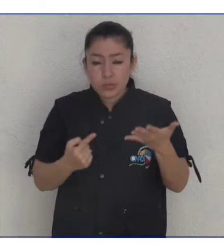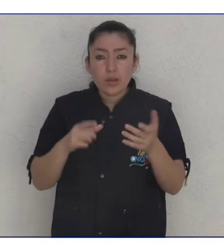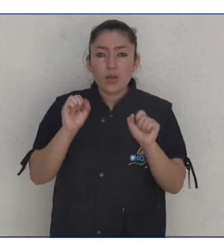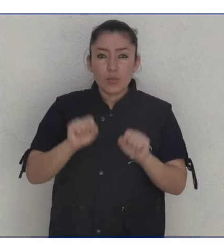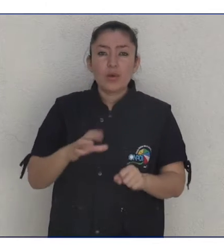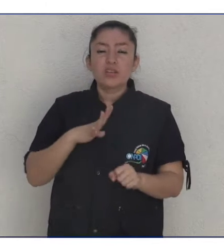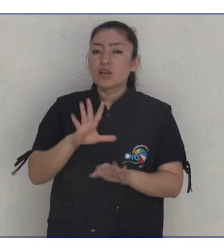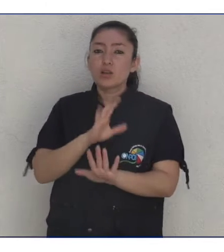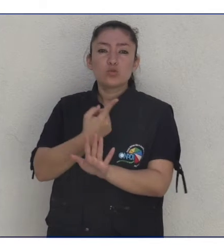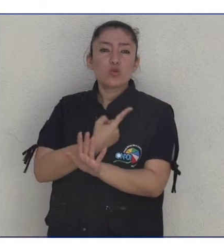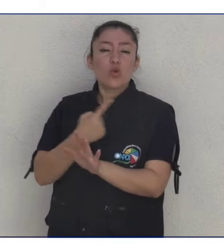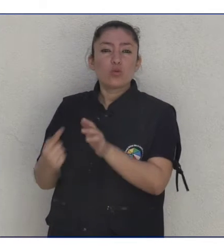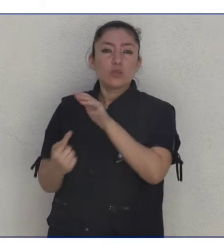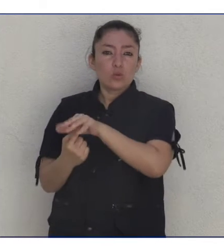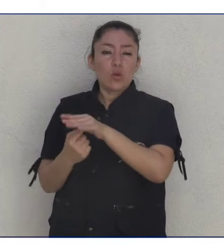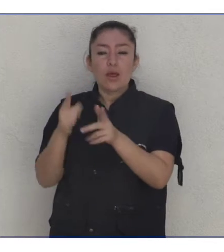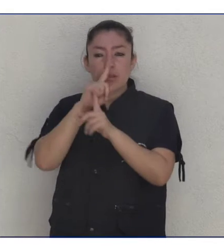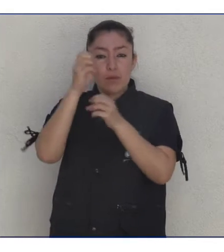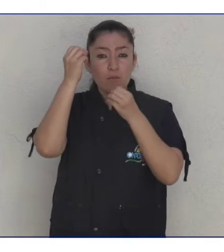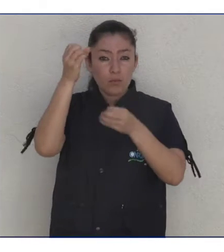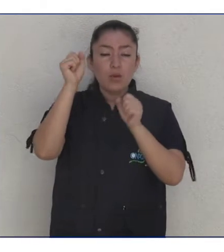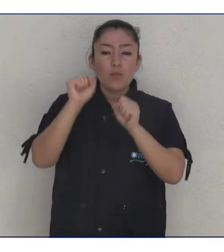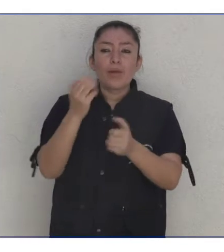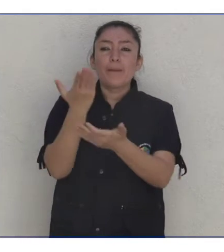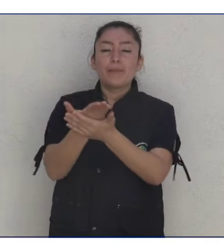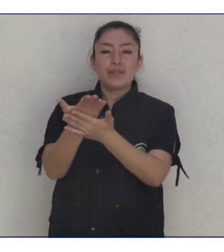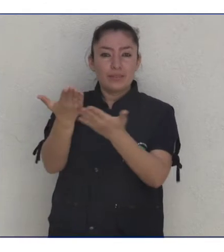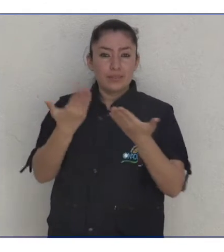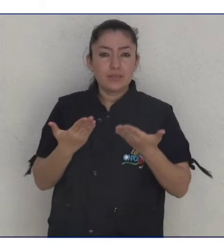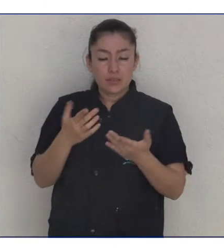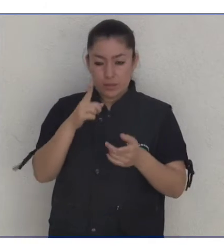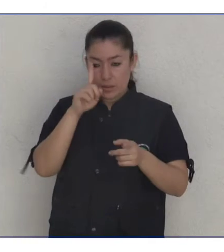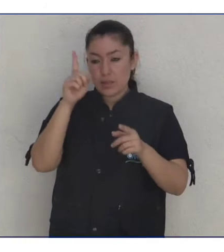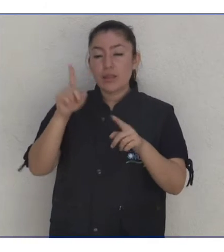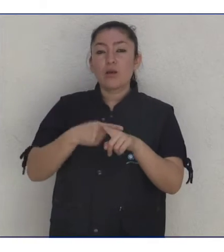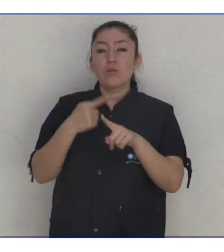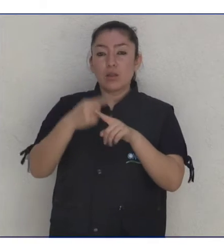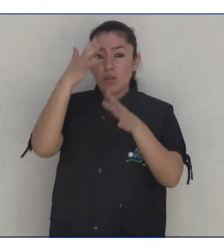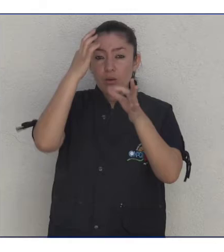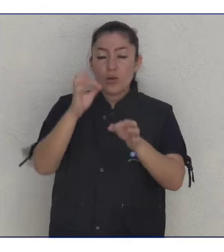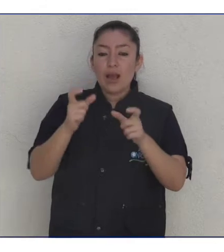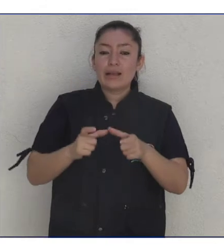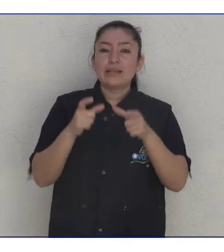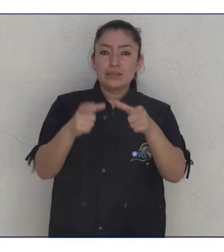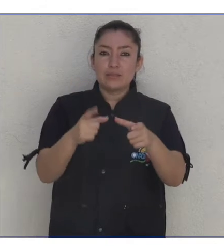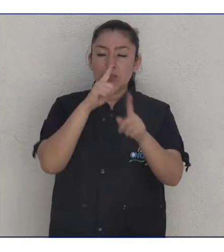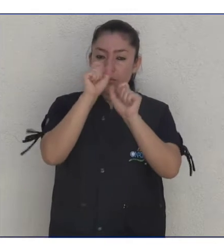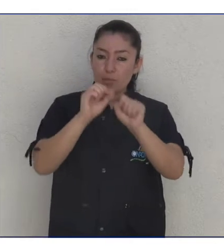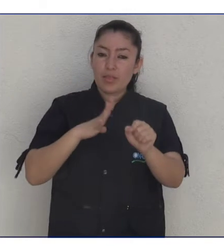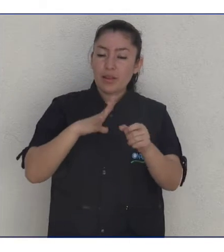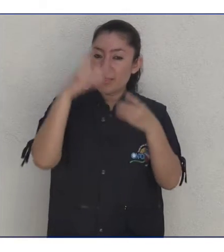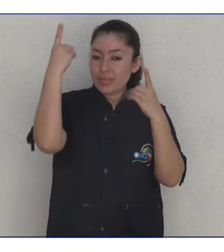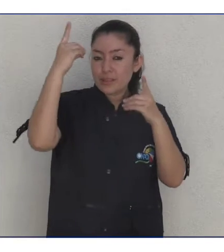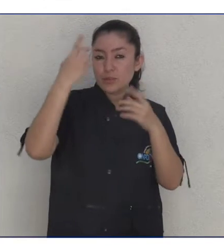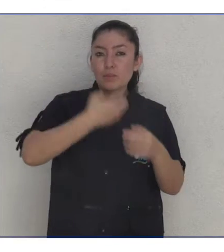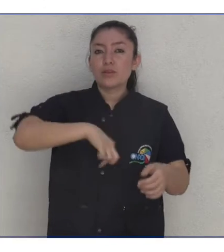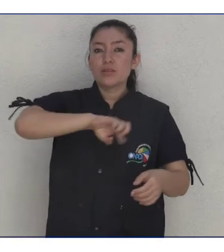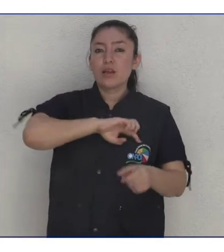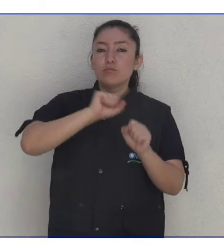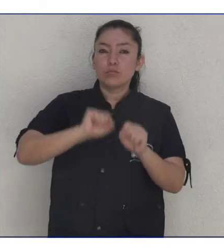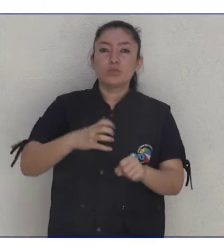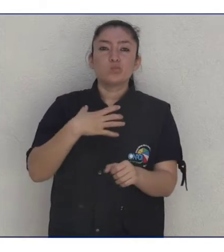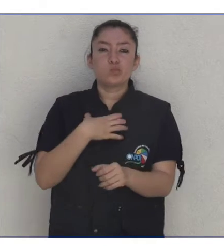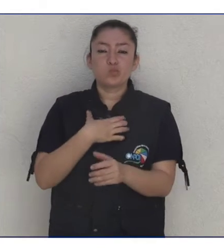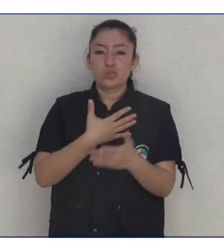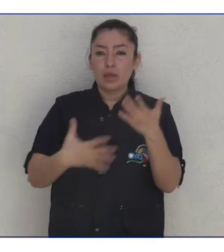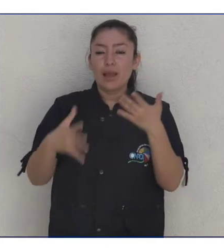de la información o sus representantes legales podrán solicitarla, previa acreditación que les proporcione los datos personales que estén contenidos